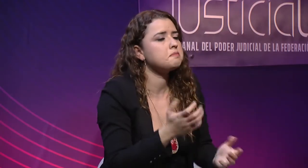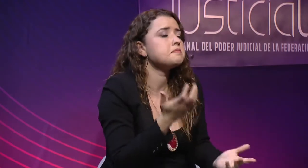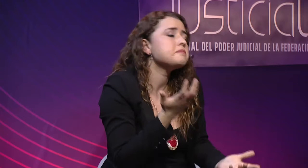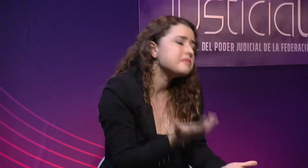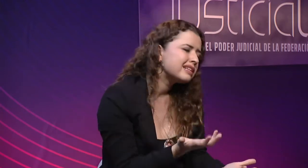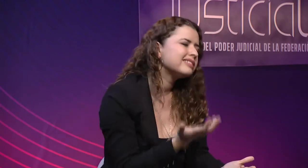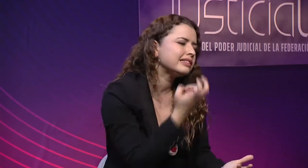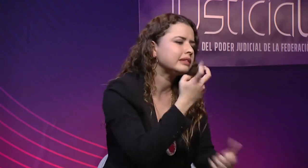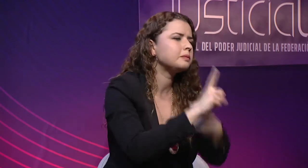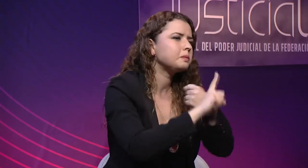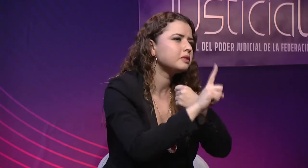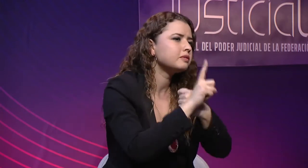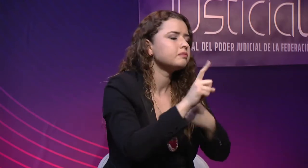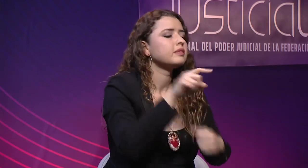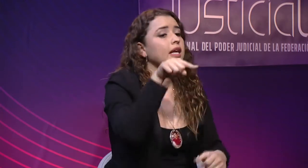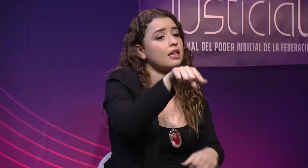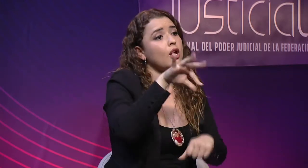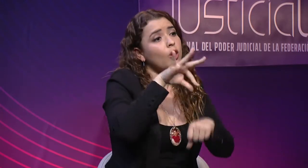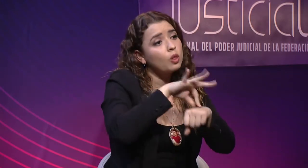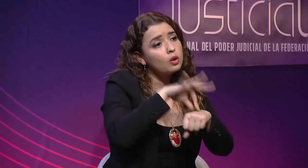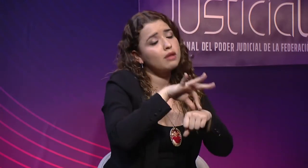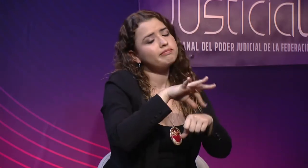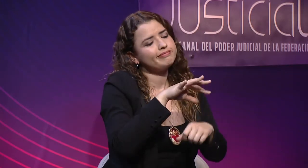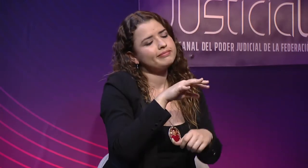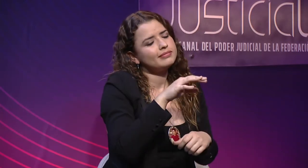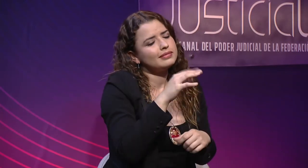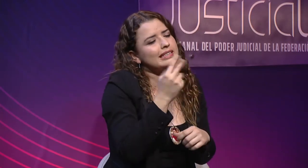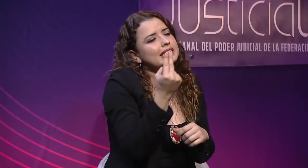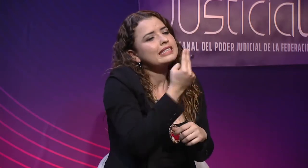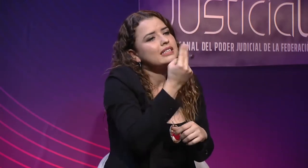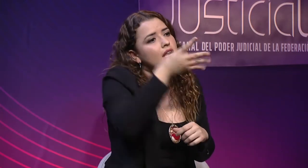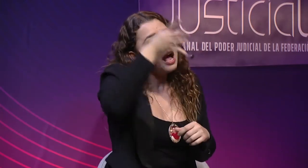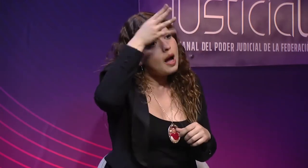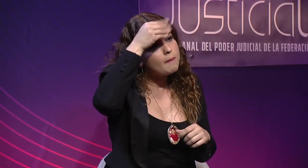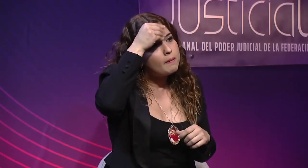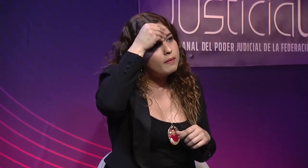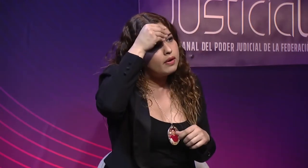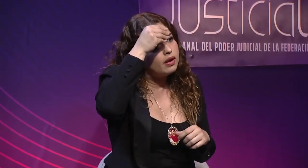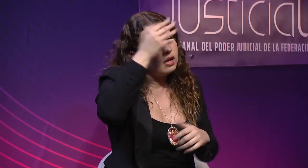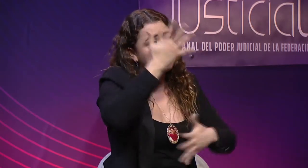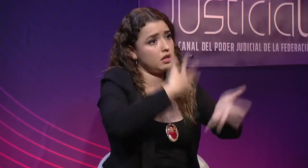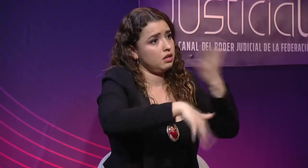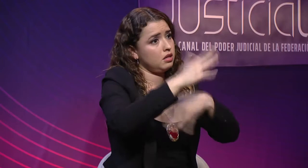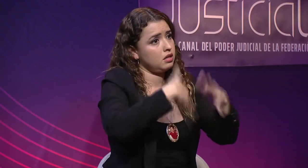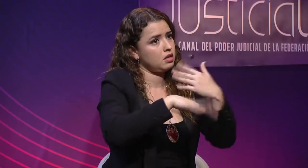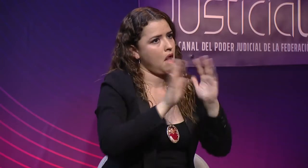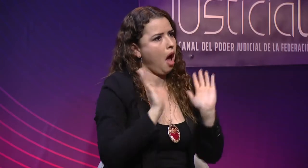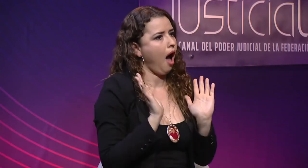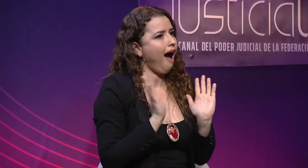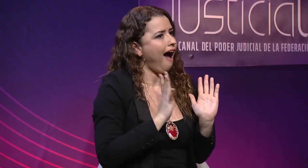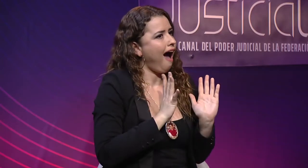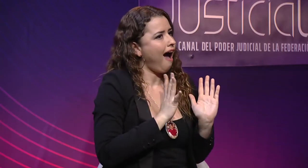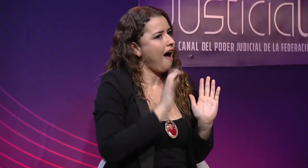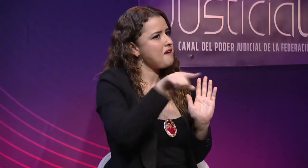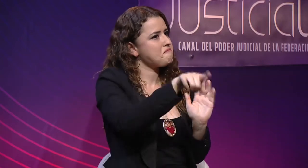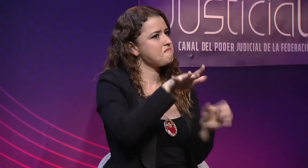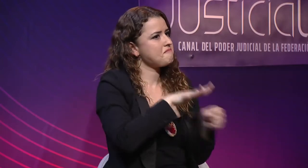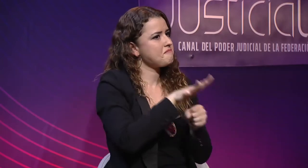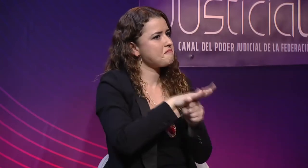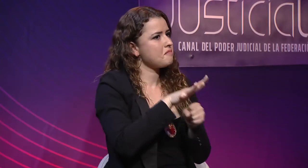pronto es una emergencia y entonces estás en el médico y llegas ahí y no consigues intérprete. Lo